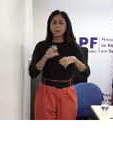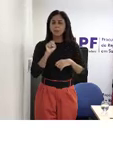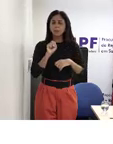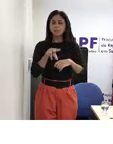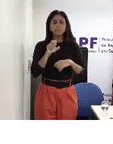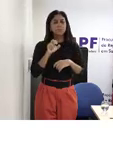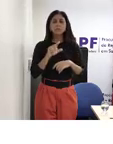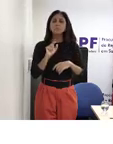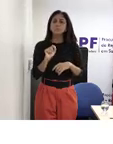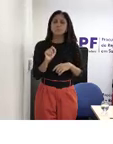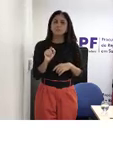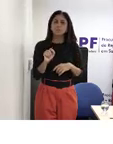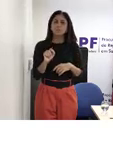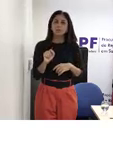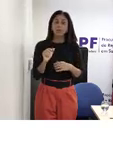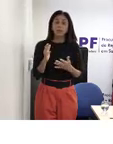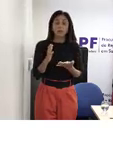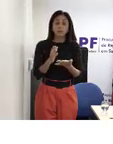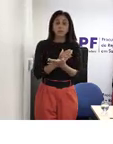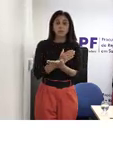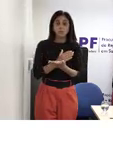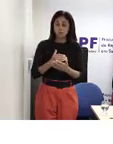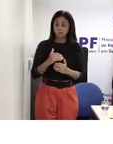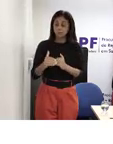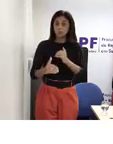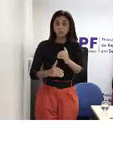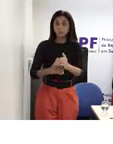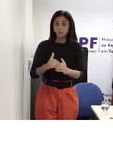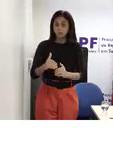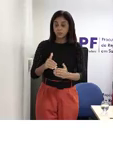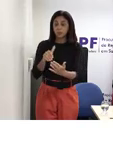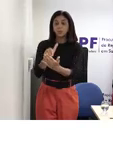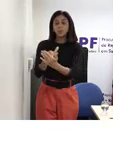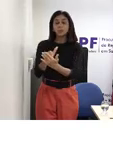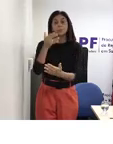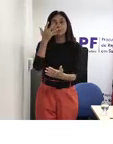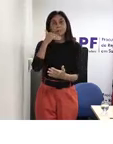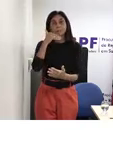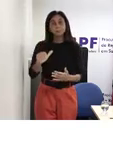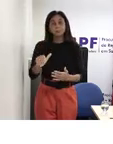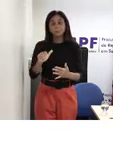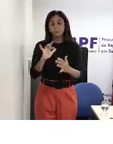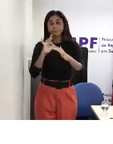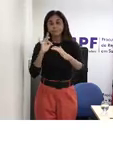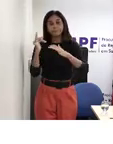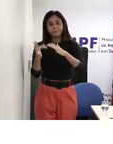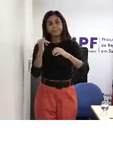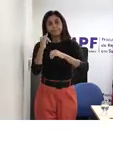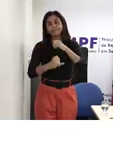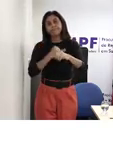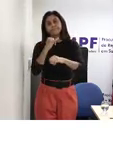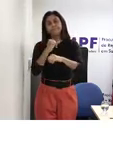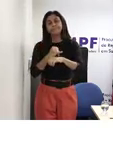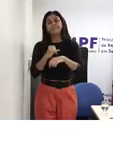paraas crianças e desencadeando o estupro de vulnerável o estupro de vulnerável estupro virtual que pasme